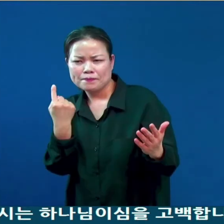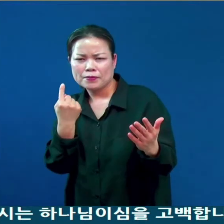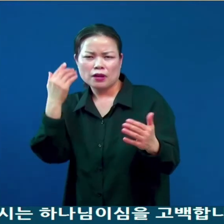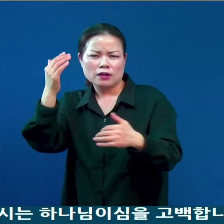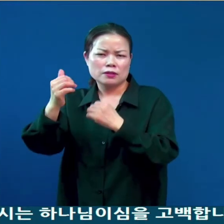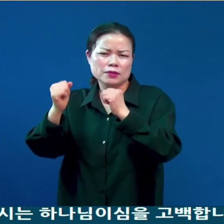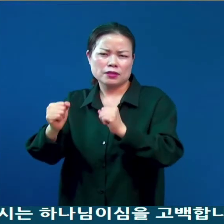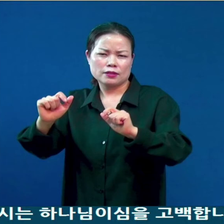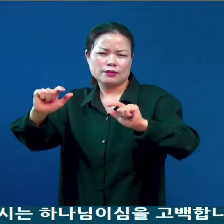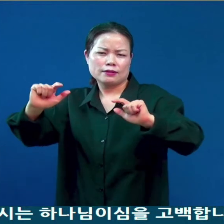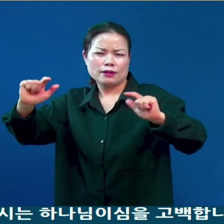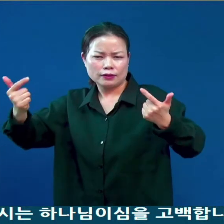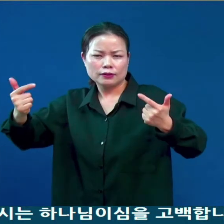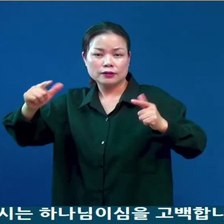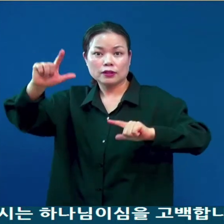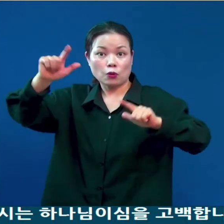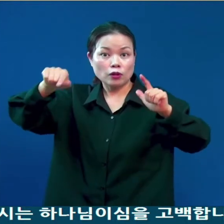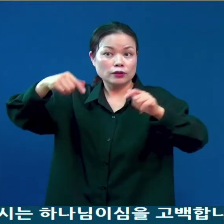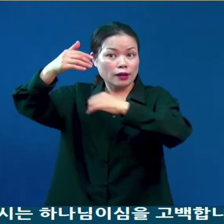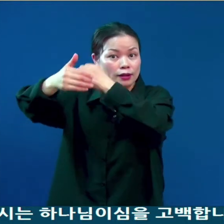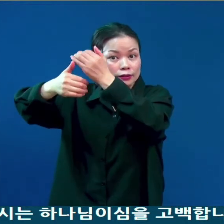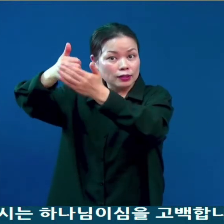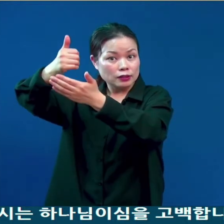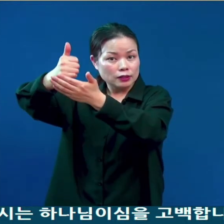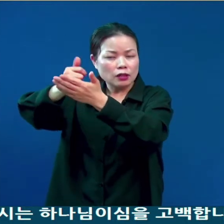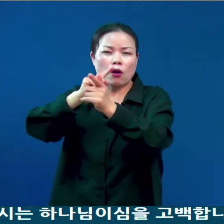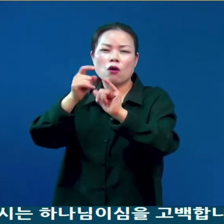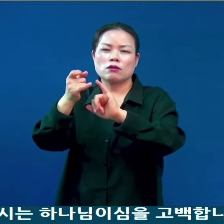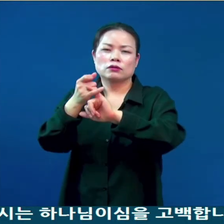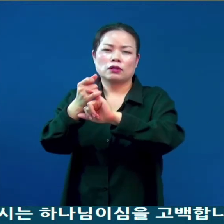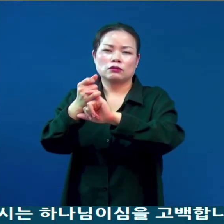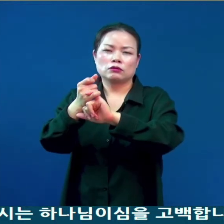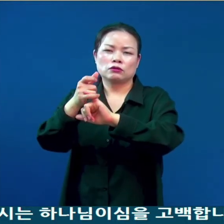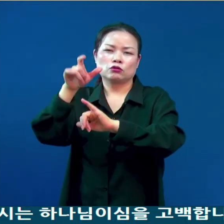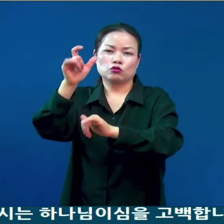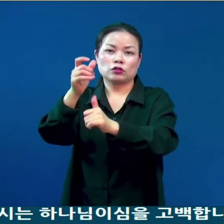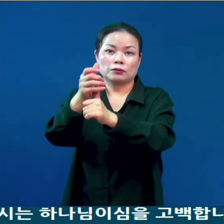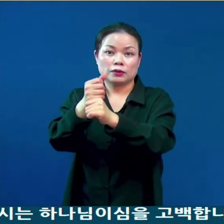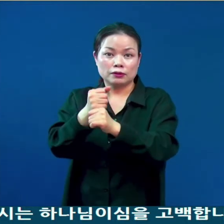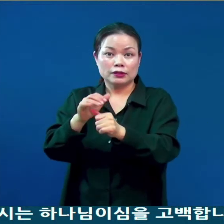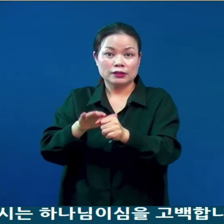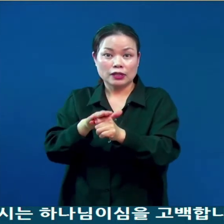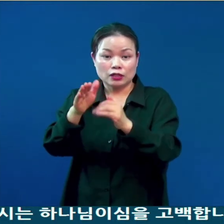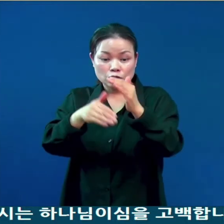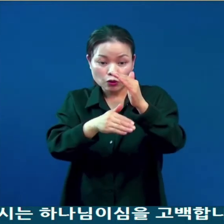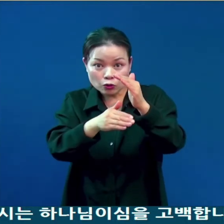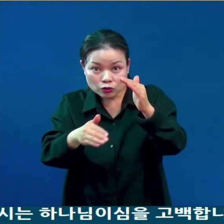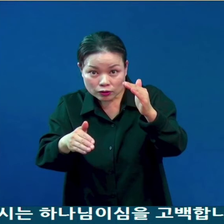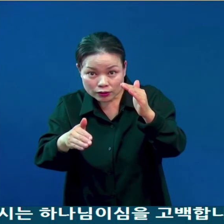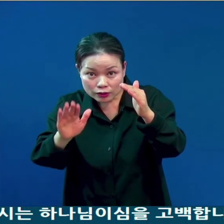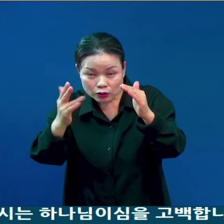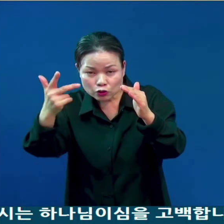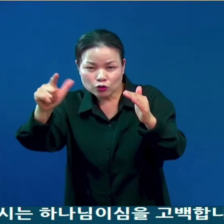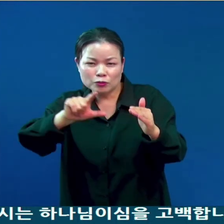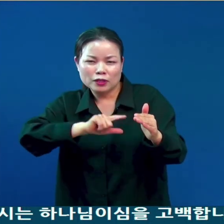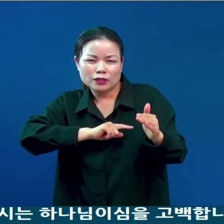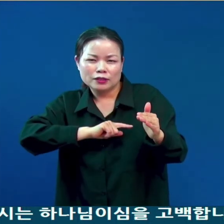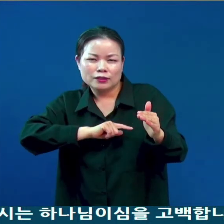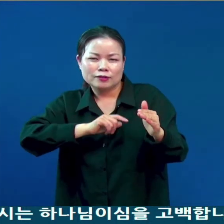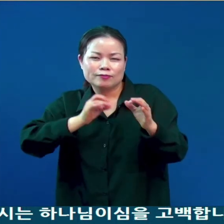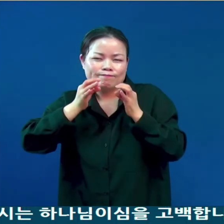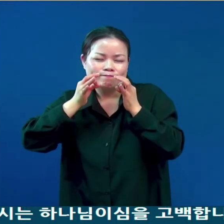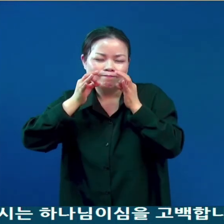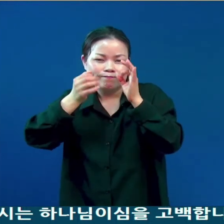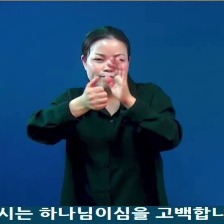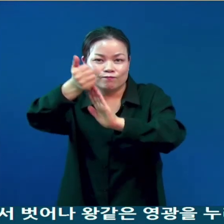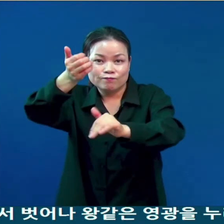계시지 않는 것 같은 상황 속에서도 하나님의 언약을 굳게 붙잡는 우리 사랑하는 성도님들 될 수 있기를 주님의 이름으로